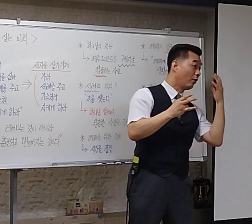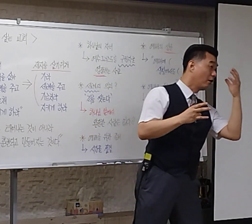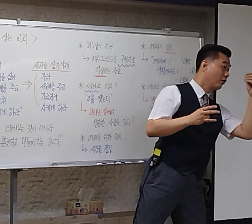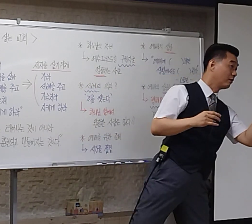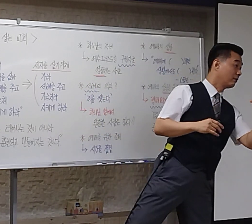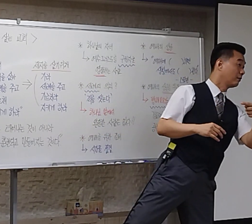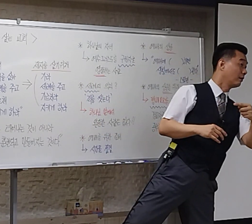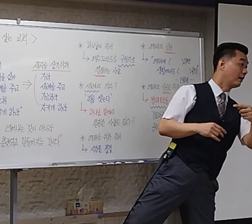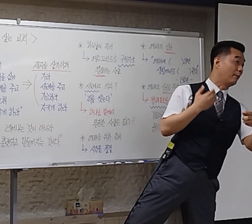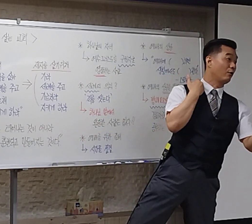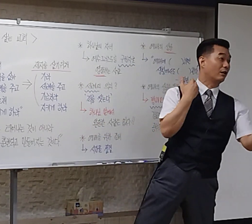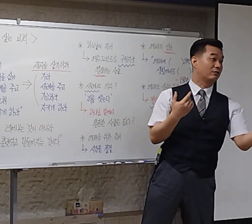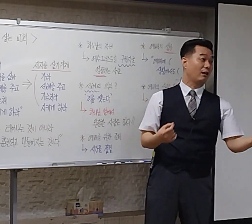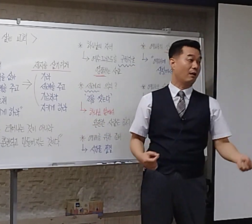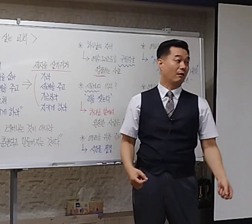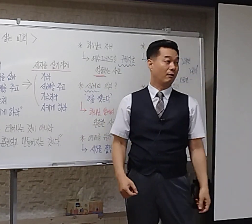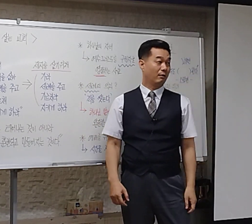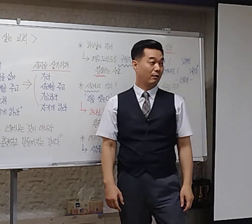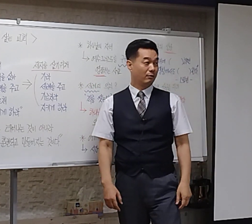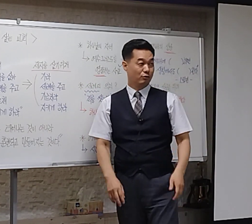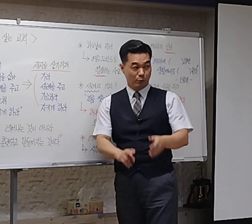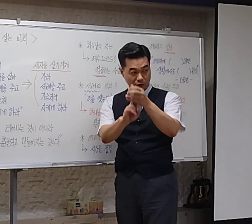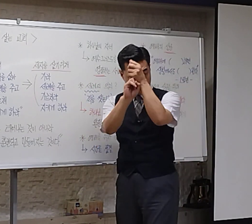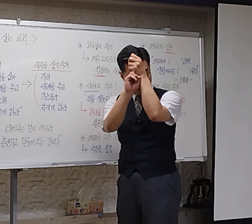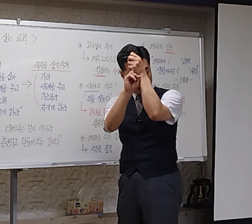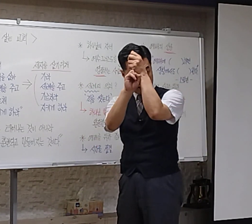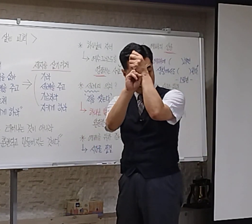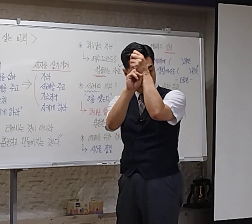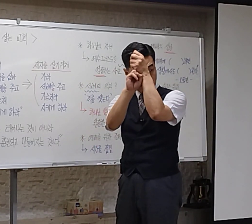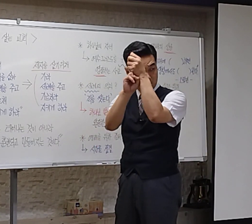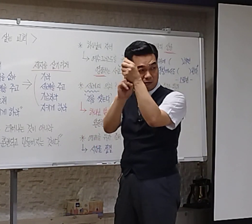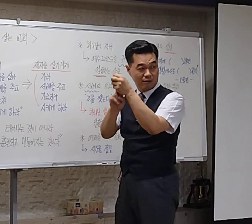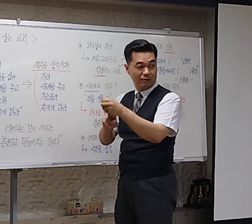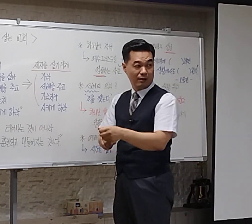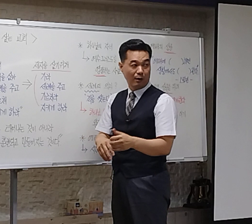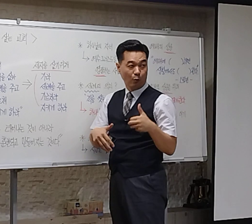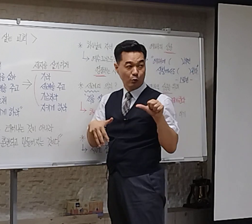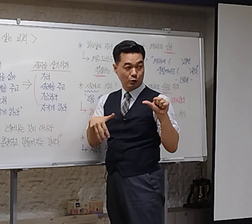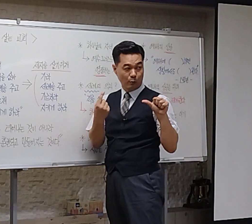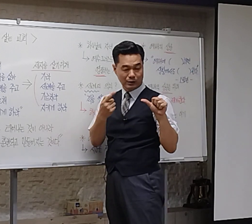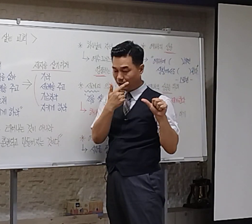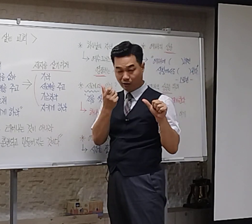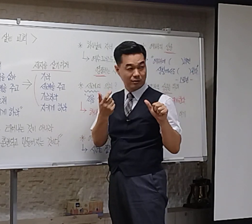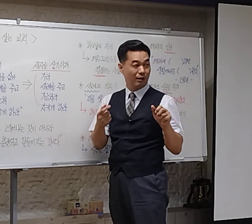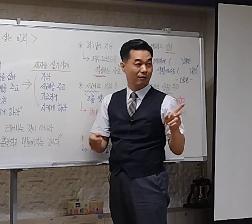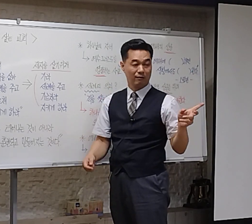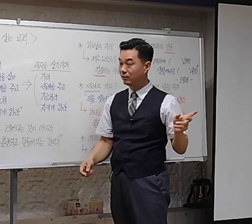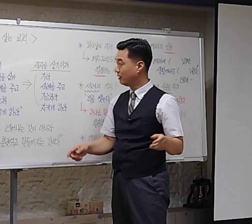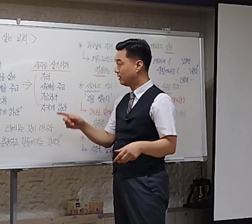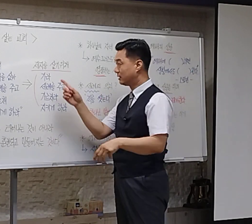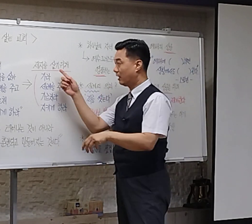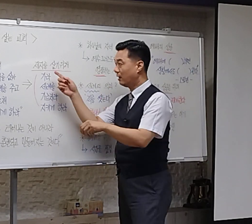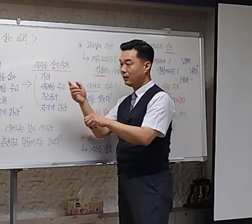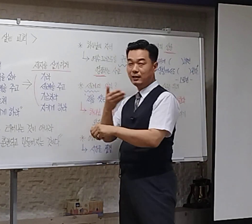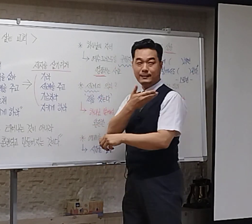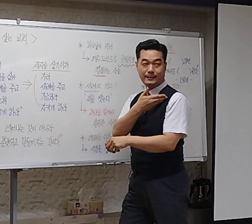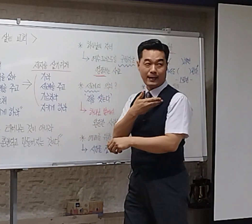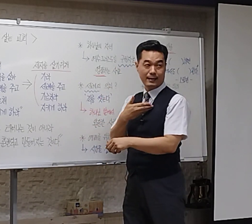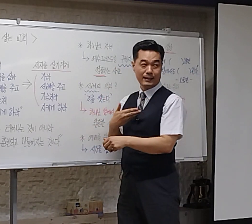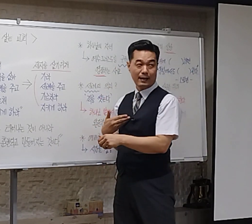보여요? 안 보이는 것 같은데? 숨어 있는 것 같은데? 한 5초면 잘 것 같은데. 자,